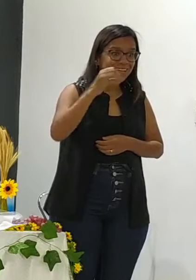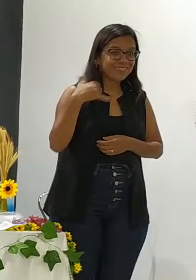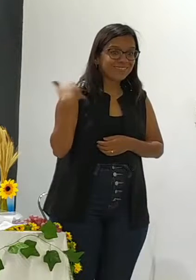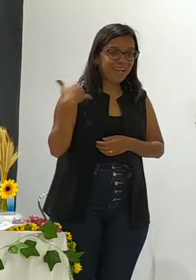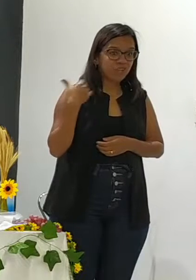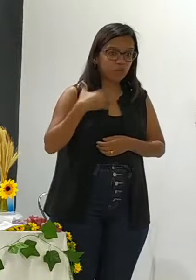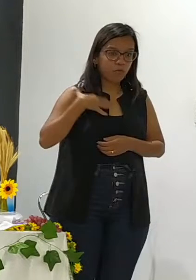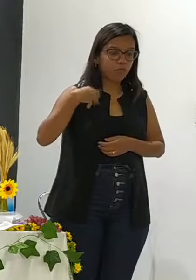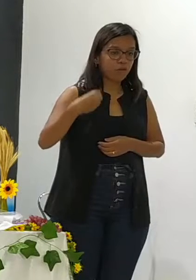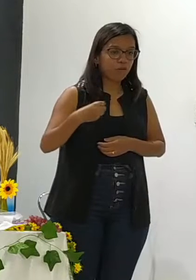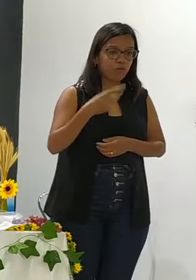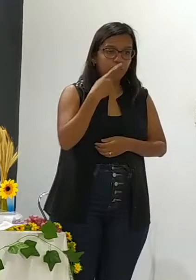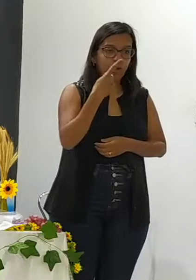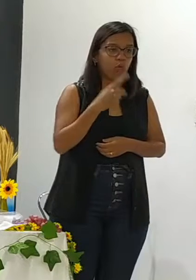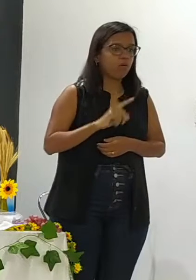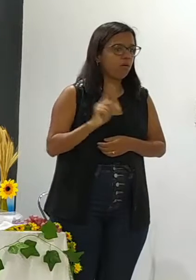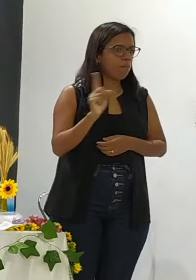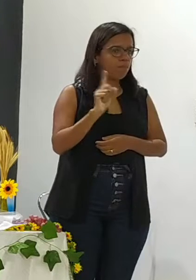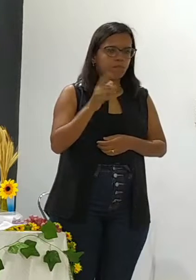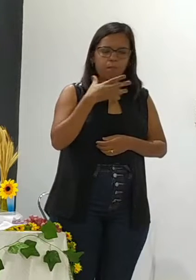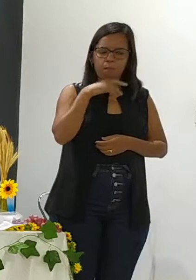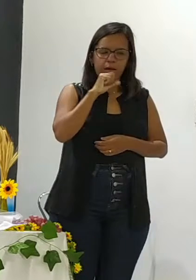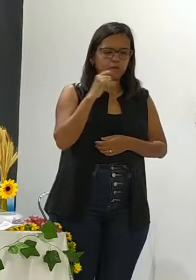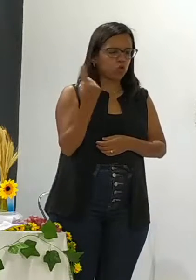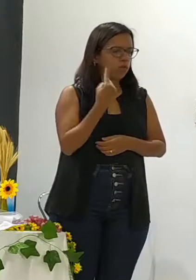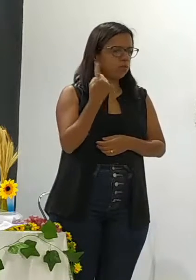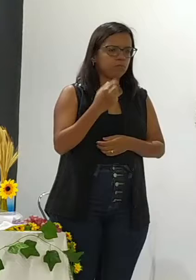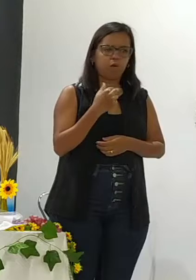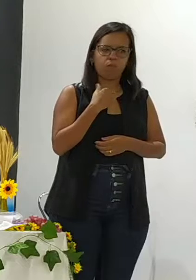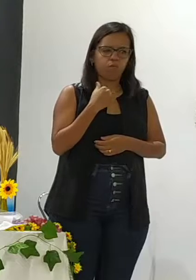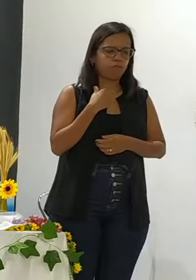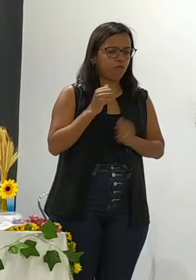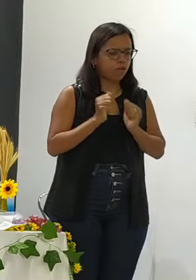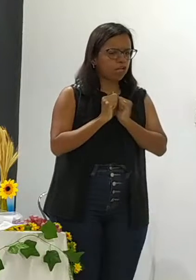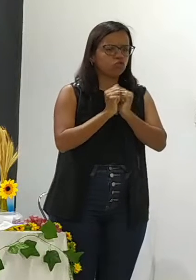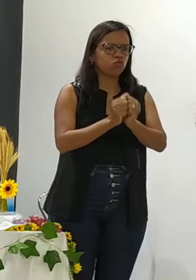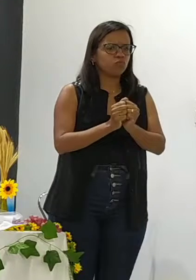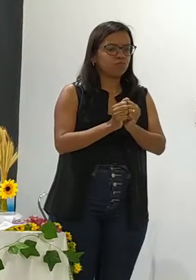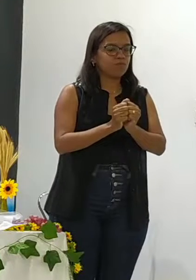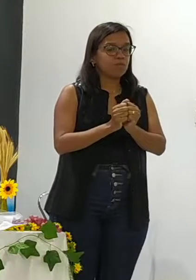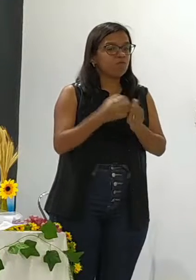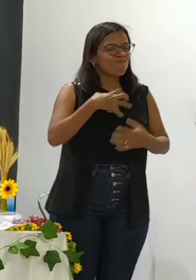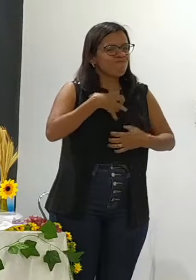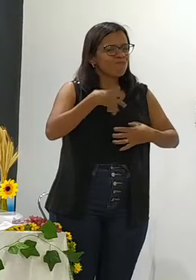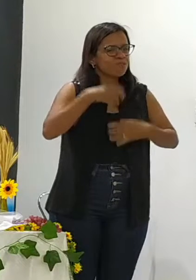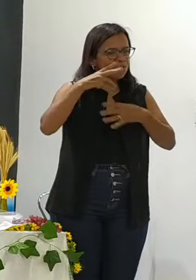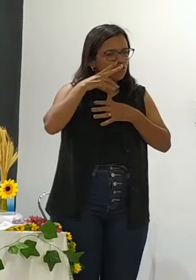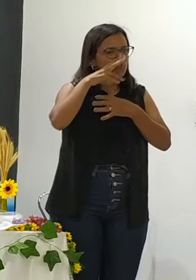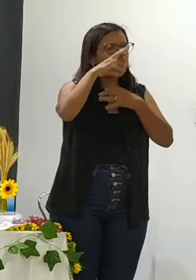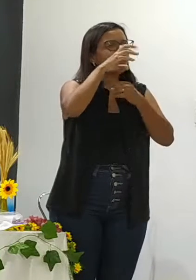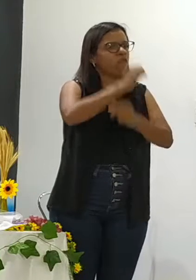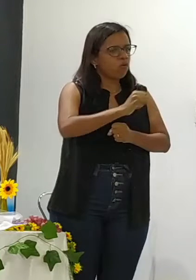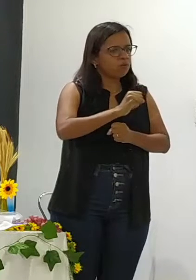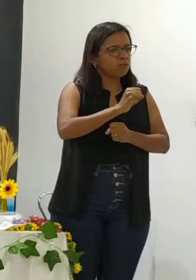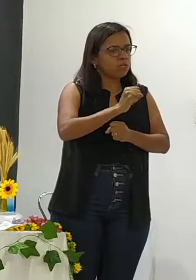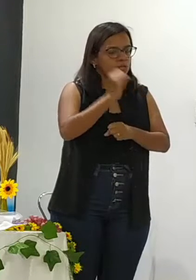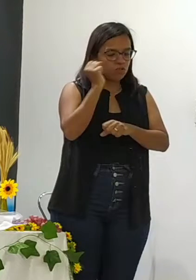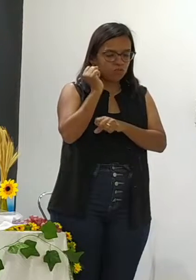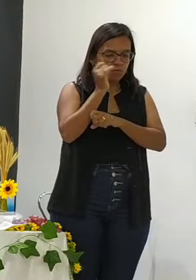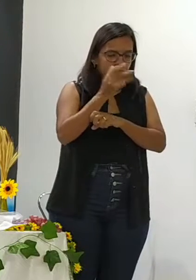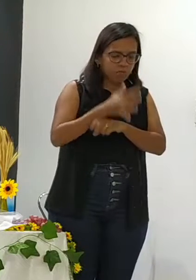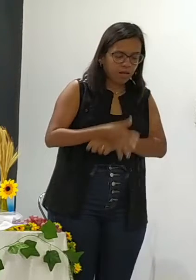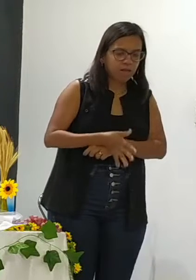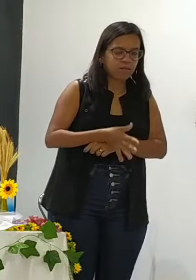vou deixar o meu pai sozinho. E aquilo foi uma força para mim continuar. Mas uma madrugada eu acordei e vi